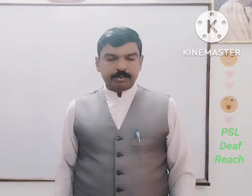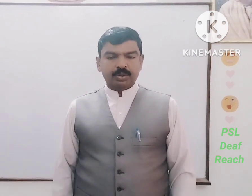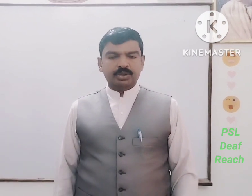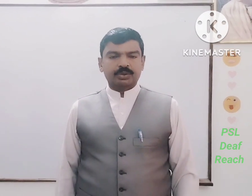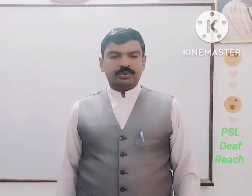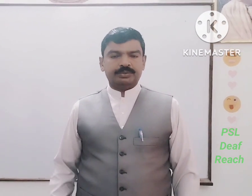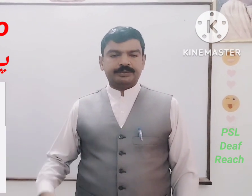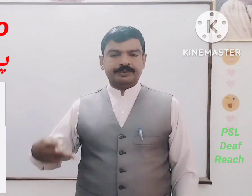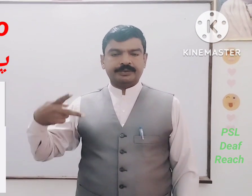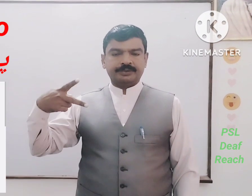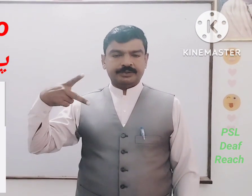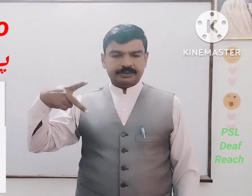पोलियो,